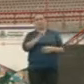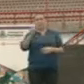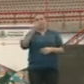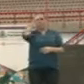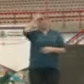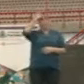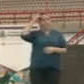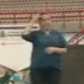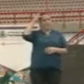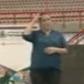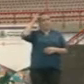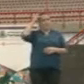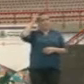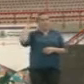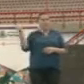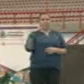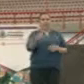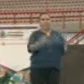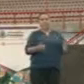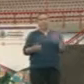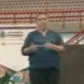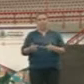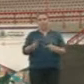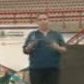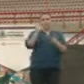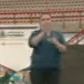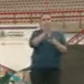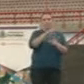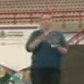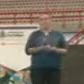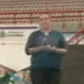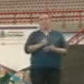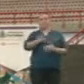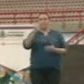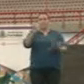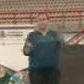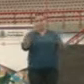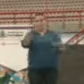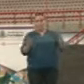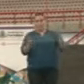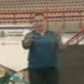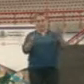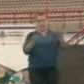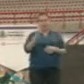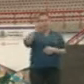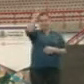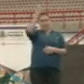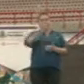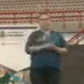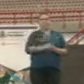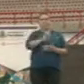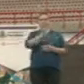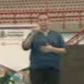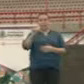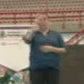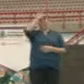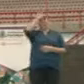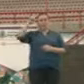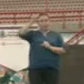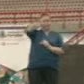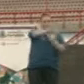estivesse ali, a situação era outra. Porque se a gente está comparando-se a Deus, se teve uma pessoa que mudou a visão de mundo, quem